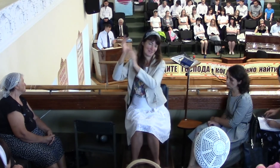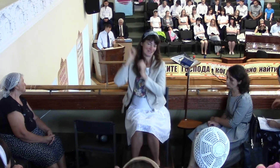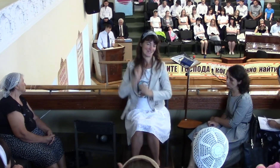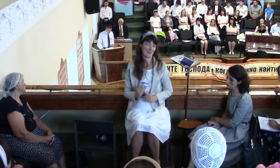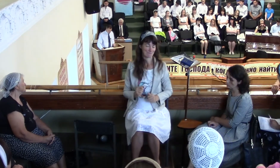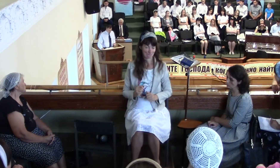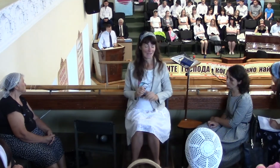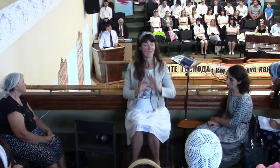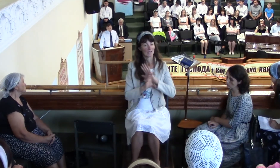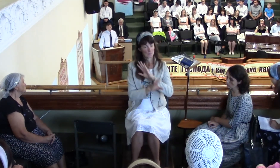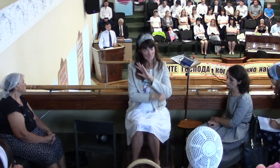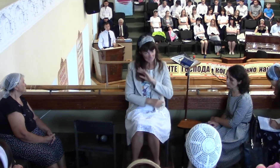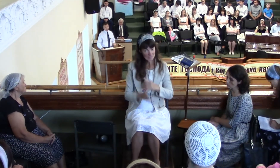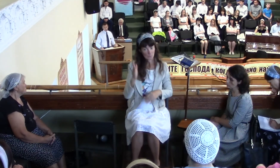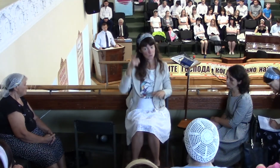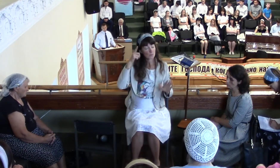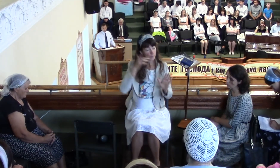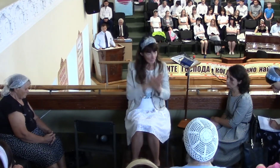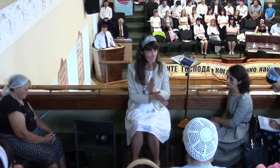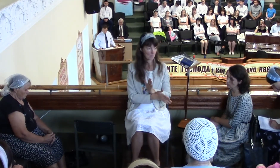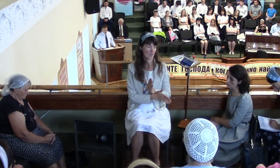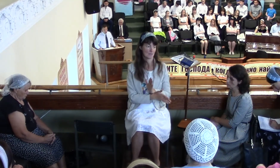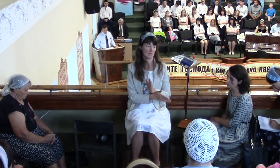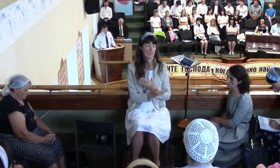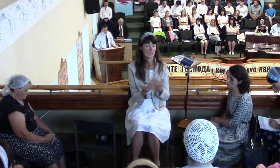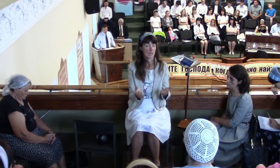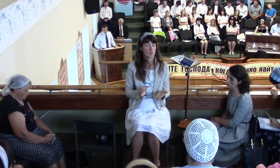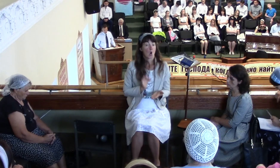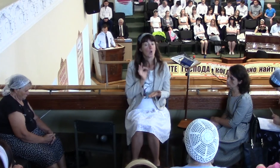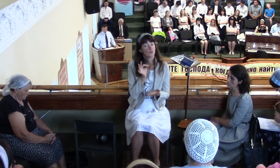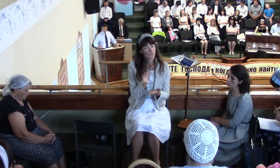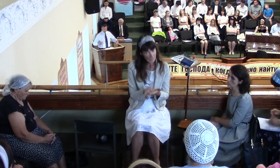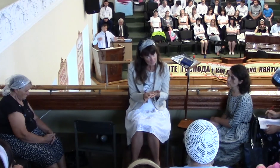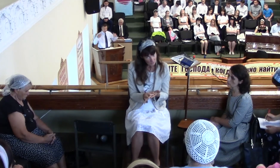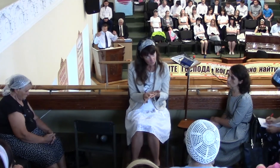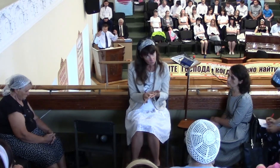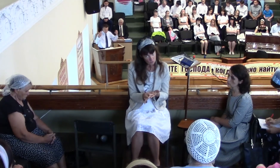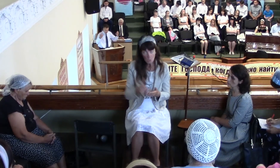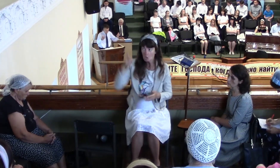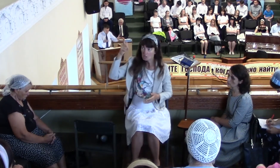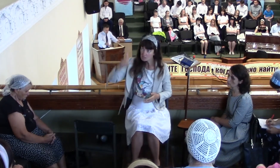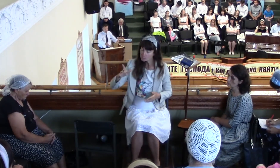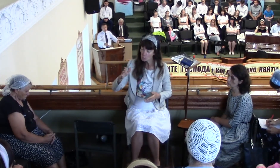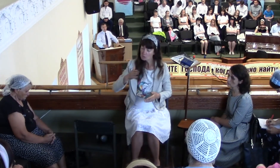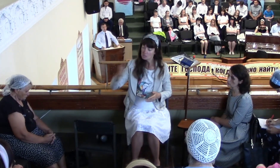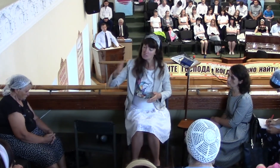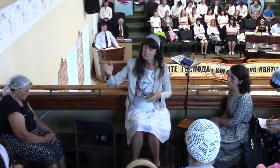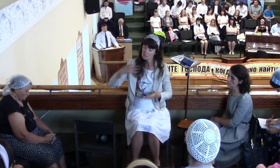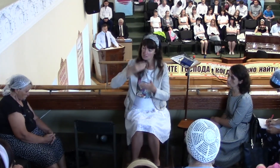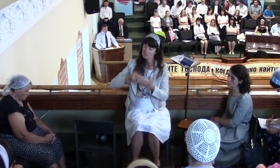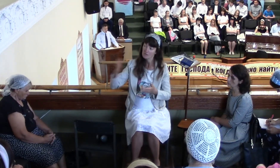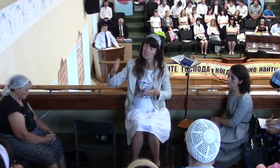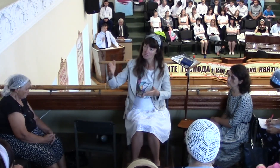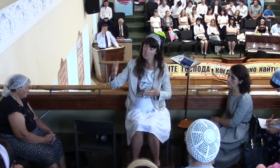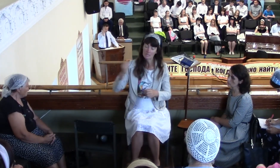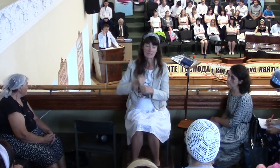И последнее. Будем понимать, братья и сестры, нашу ответственность. Господь со своей стороны сделал все зависящее